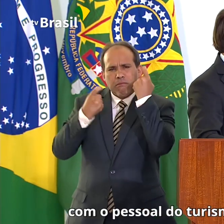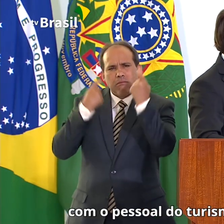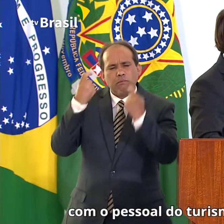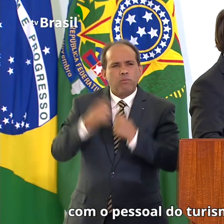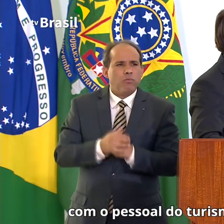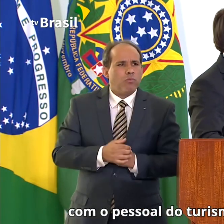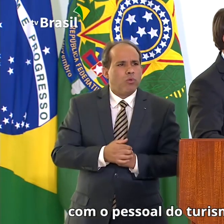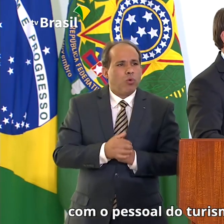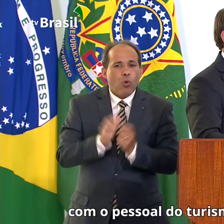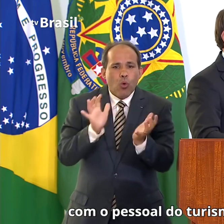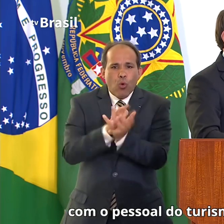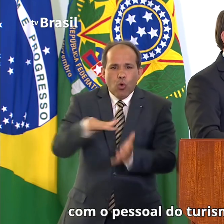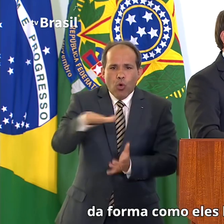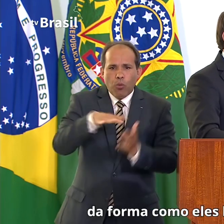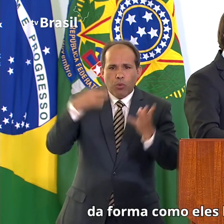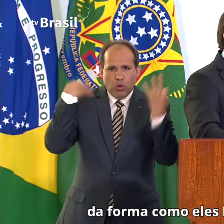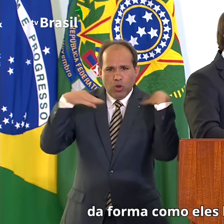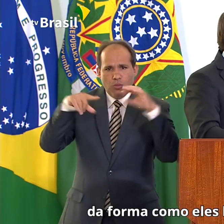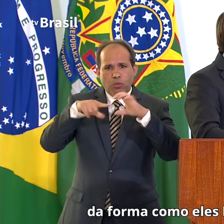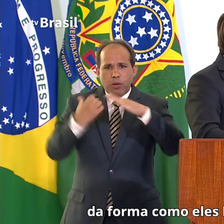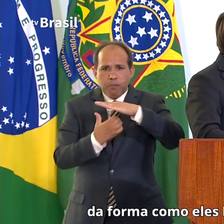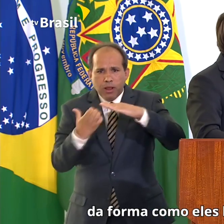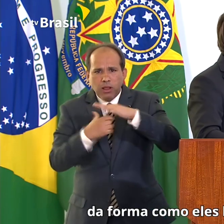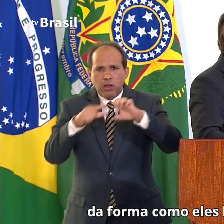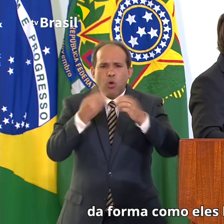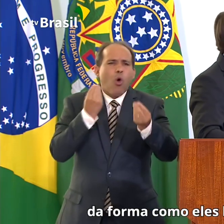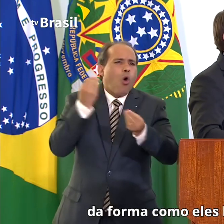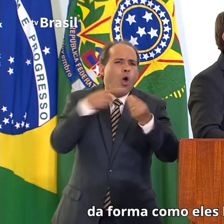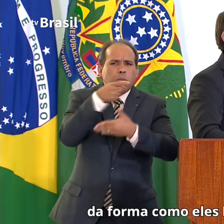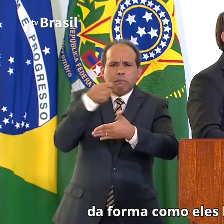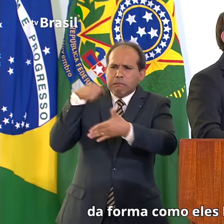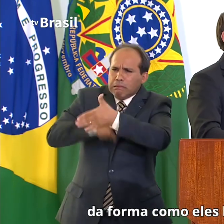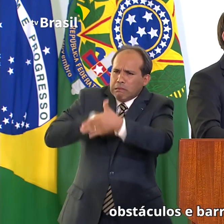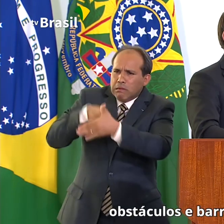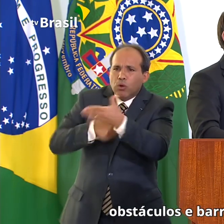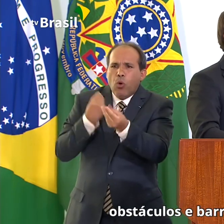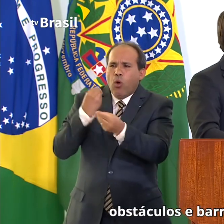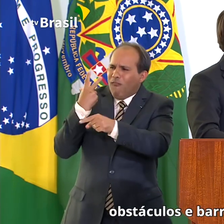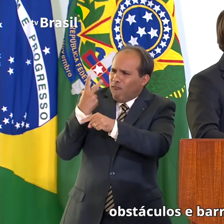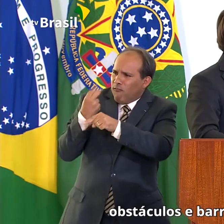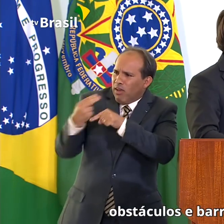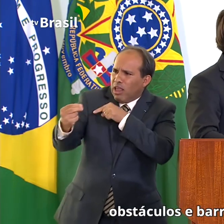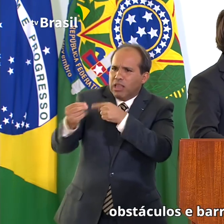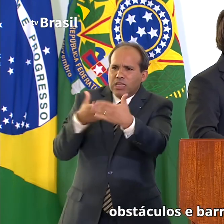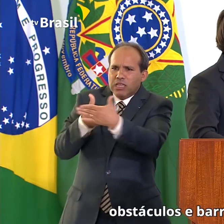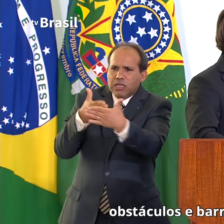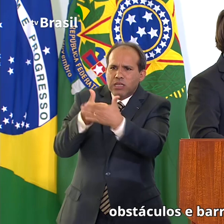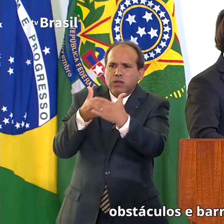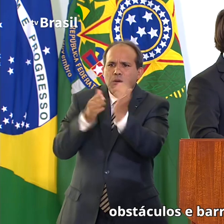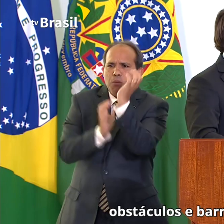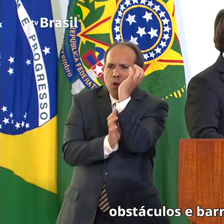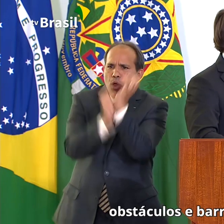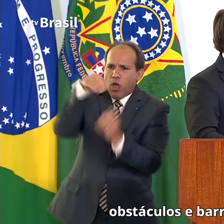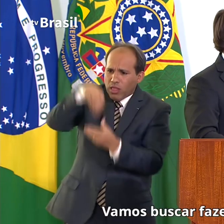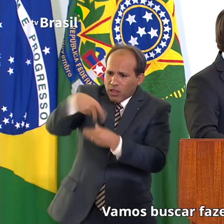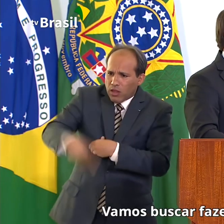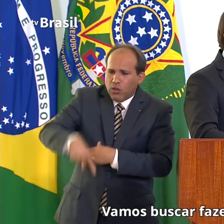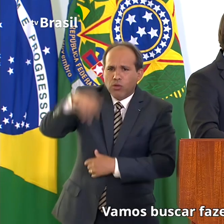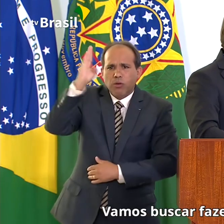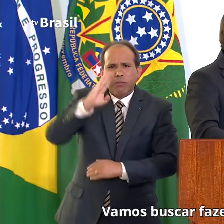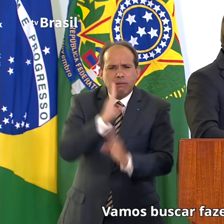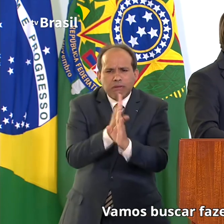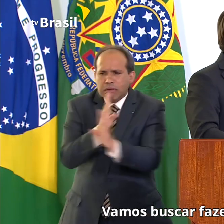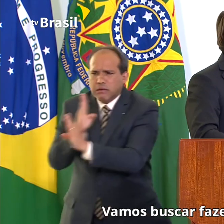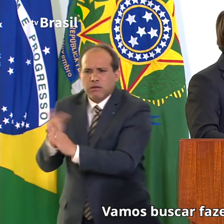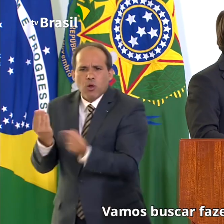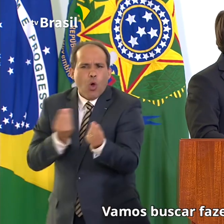o pessoal do turismo, empreendedores, da forma como eles lutam para vencer obstáculos e barreiras no Brasil.